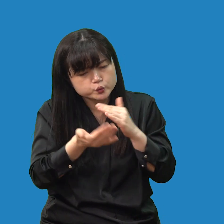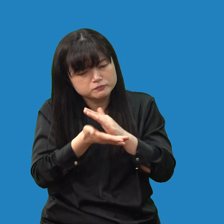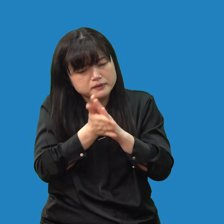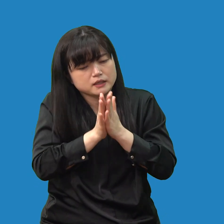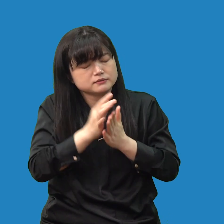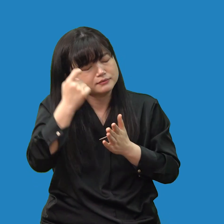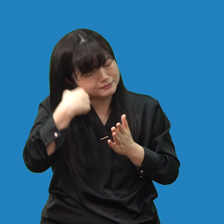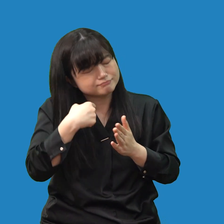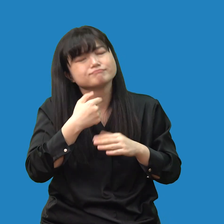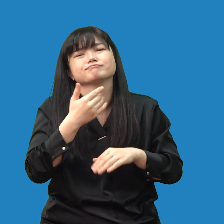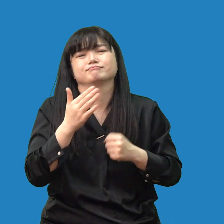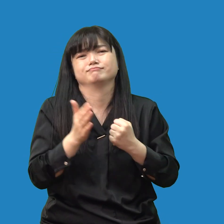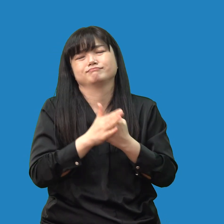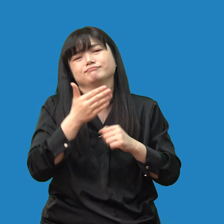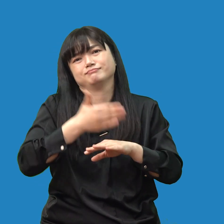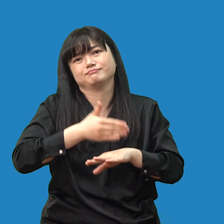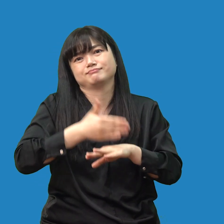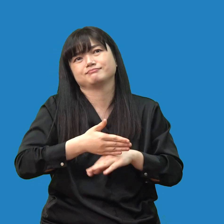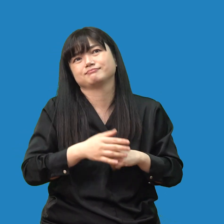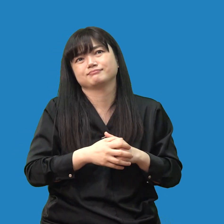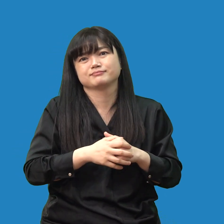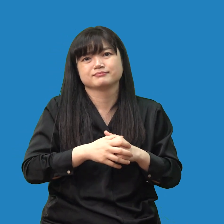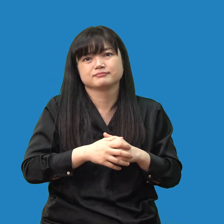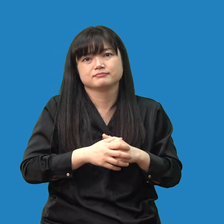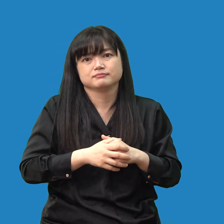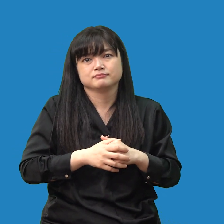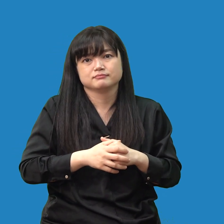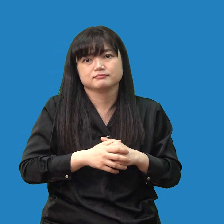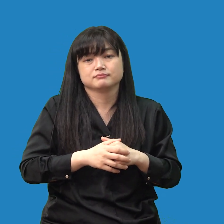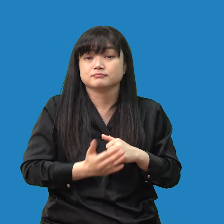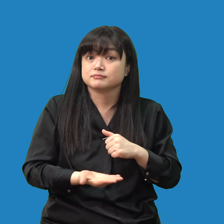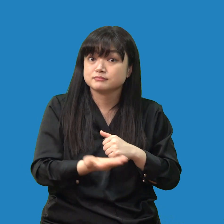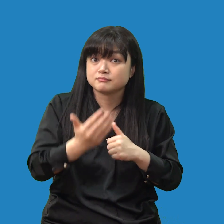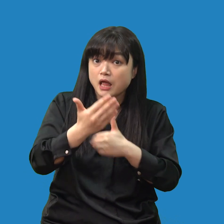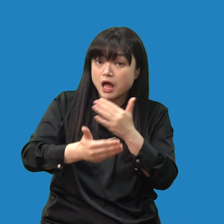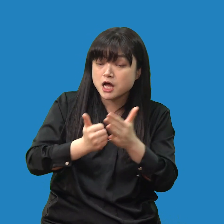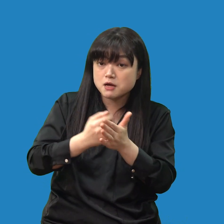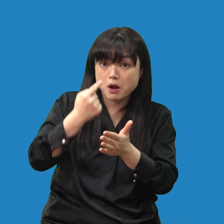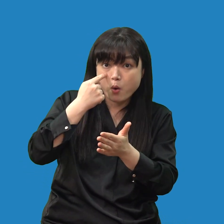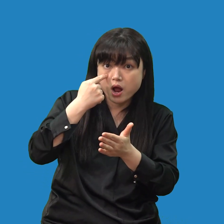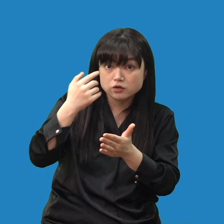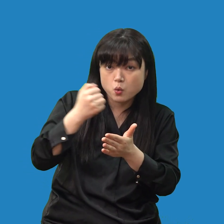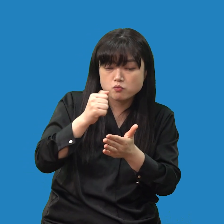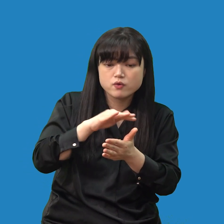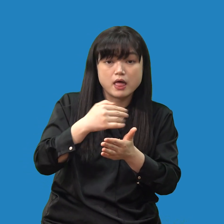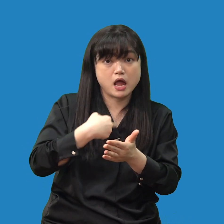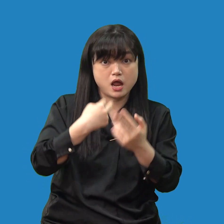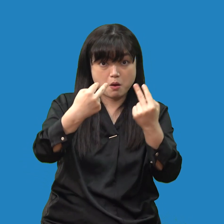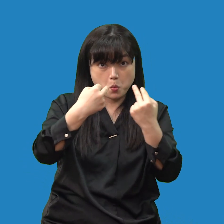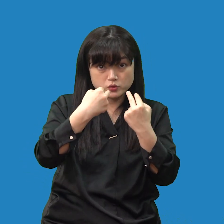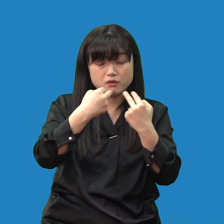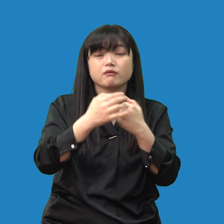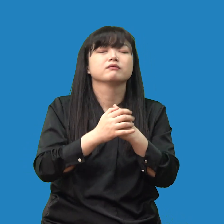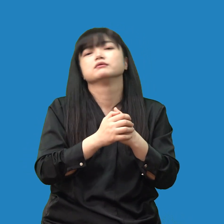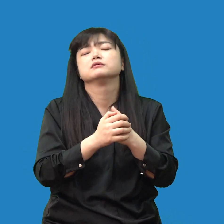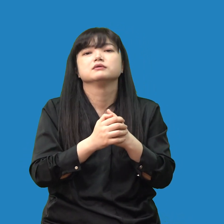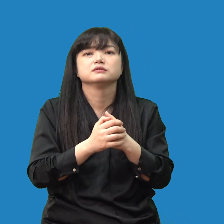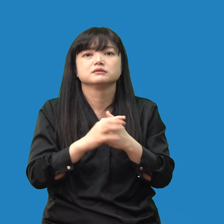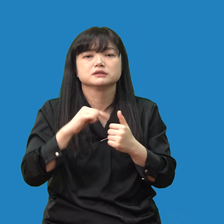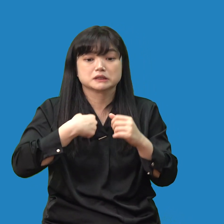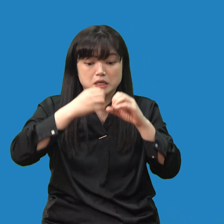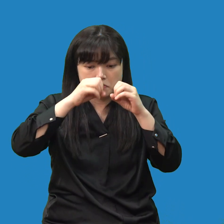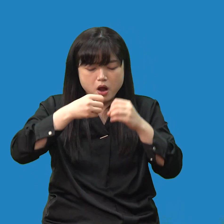것 같아서 참 감사했습니다. 우리가 하나님의 관점으로 나를 보는 것, 하나님의